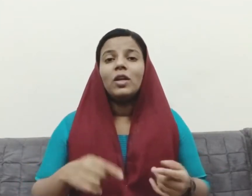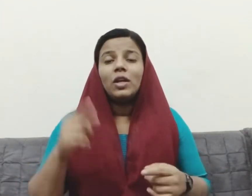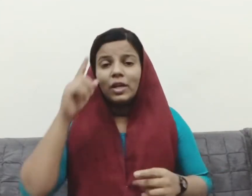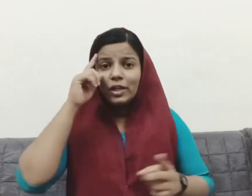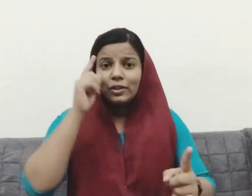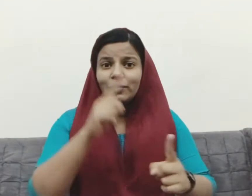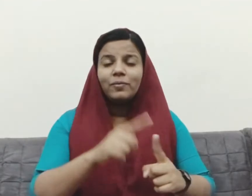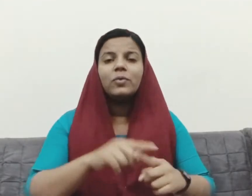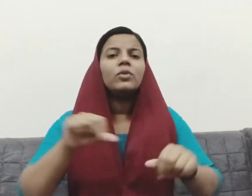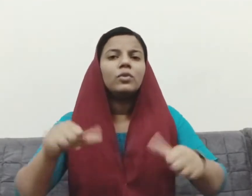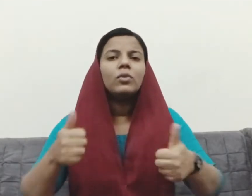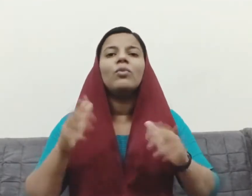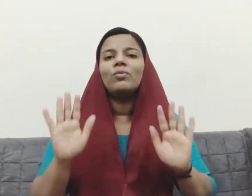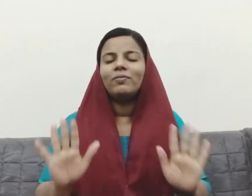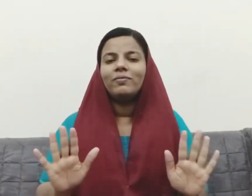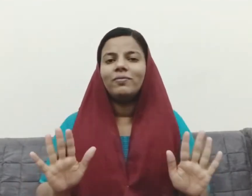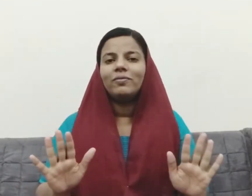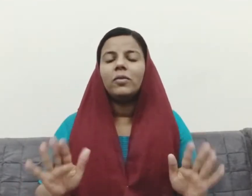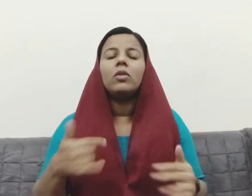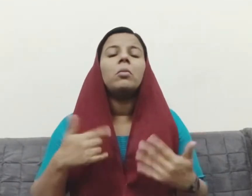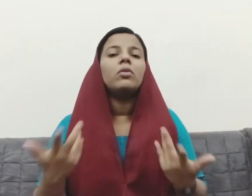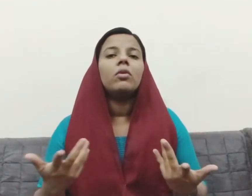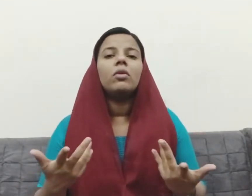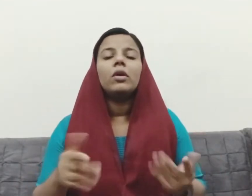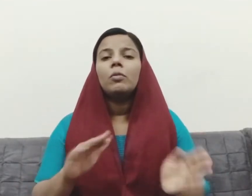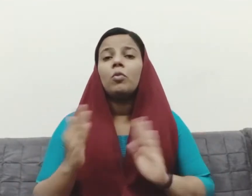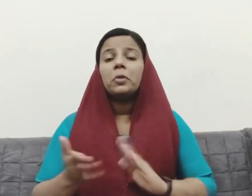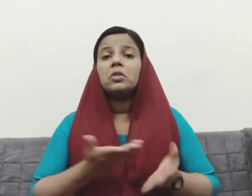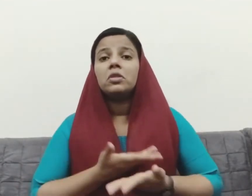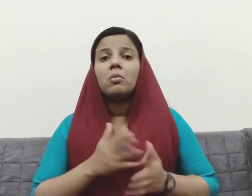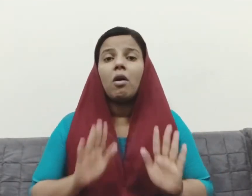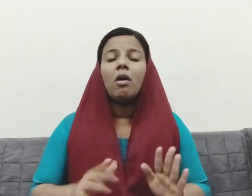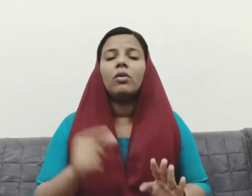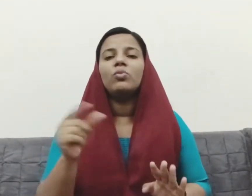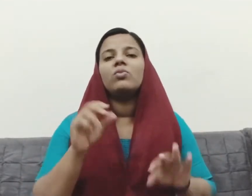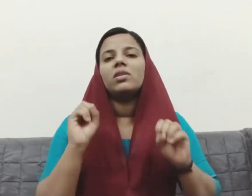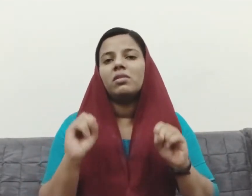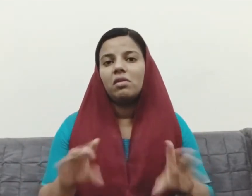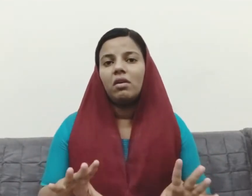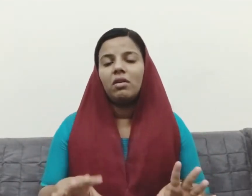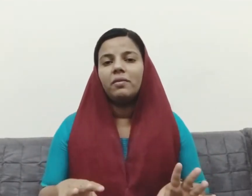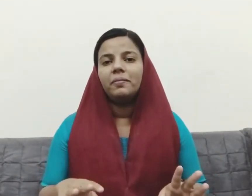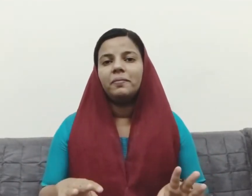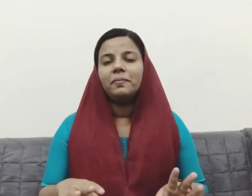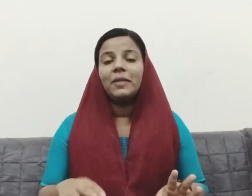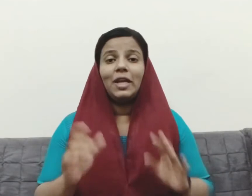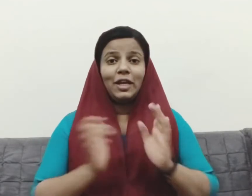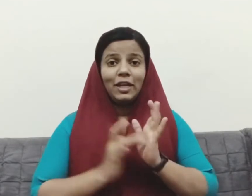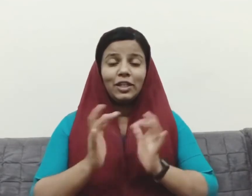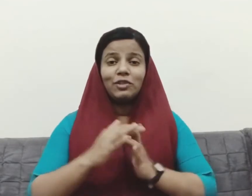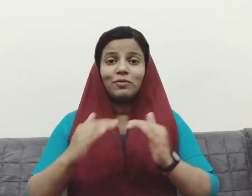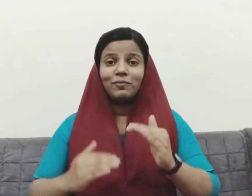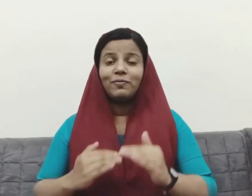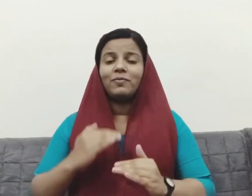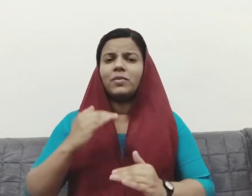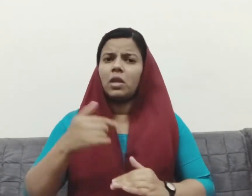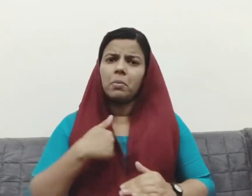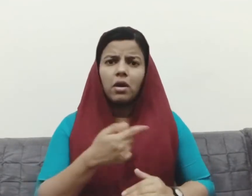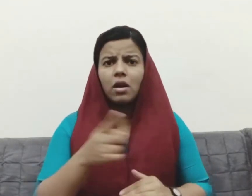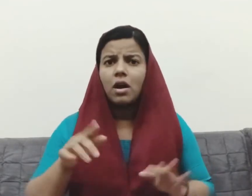ആത്യന്തികമായ ഉദ്ദേശം സാധ്യമാകുകയുള്ളൂ. അല്ലെങ്കിൽ എന്തു പറ്റും, നമ്മളെ കൊണ്ടൊരു പ്രയോജനമില്ലാതായിത്തീരും. അതുകൊണ്ട് ക്രിസ്തു നമ്മളിൽ വളരണമെന്ന്